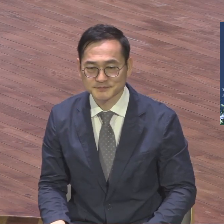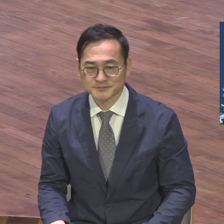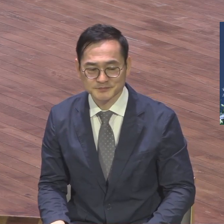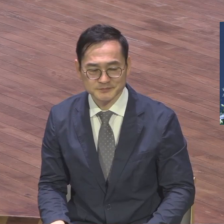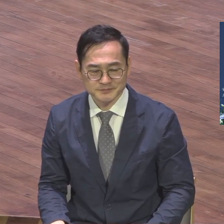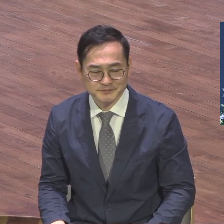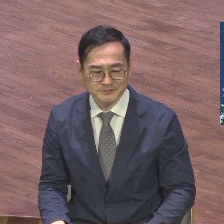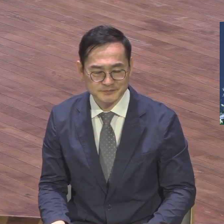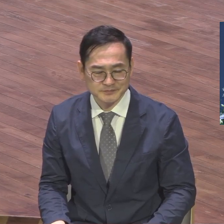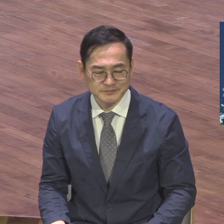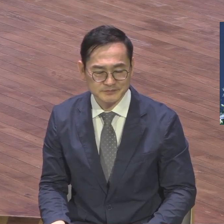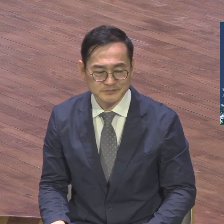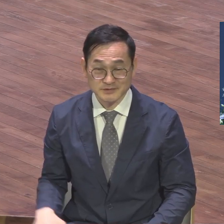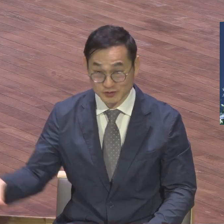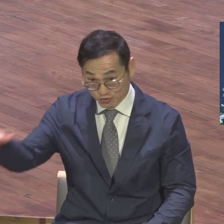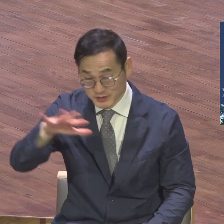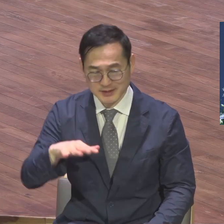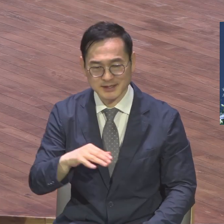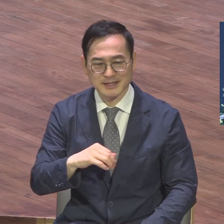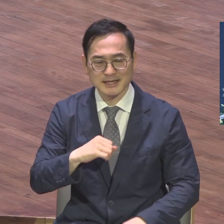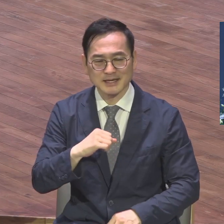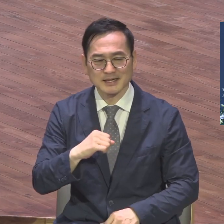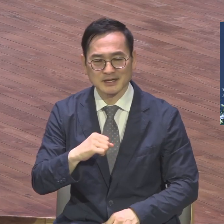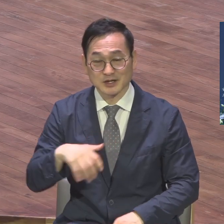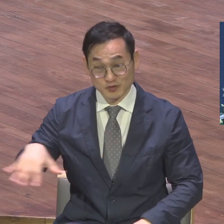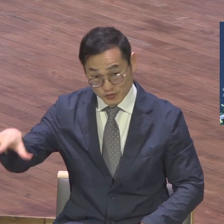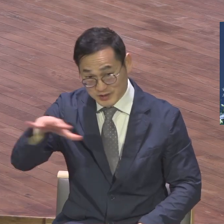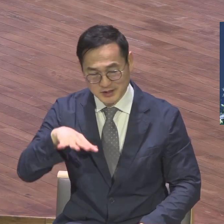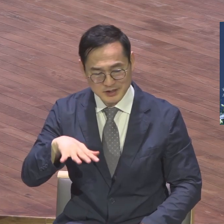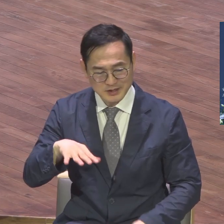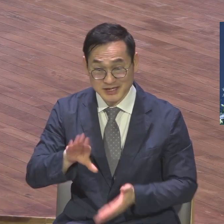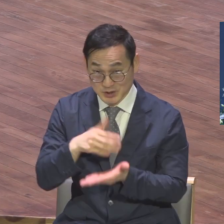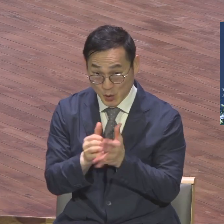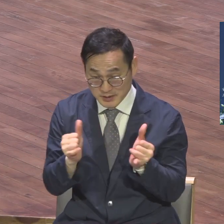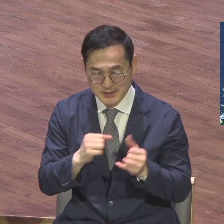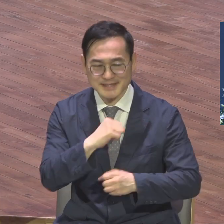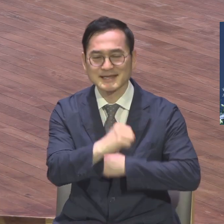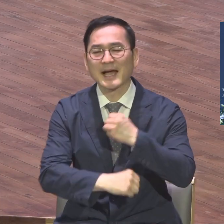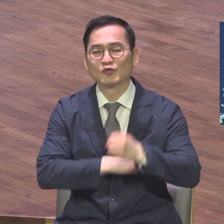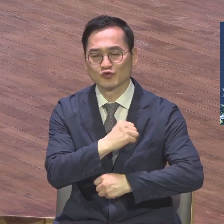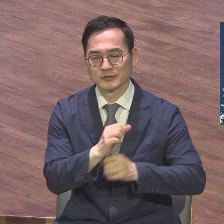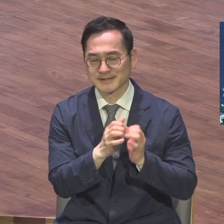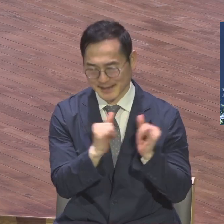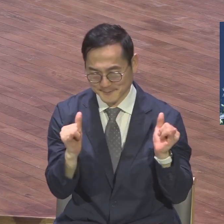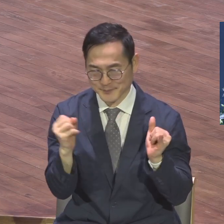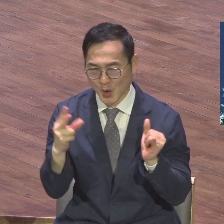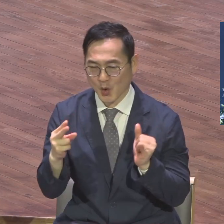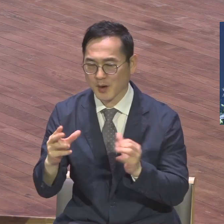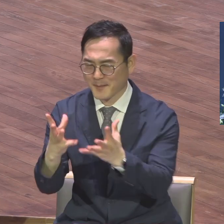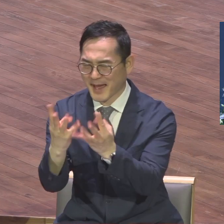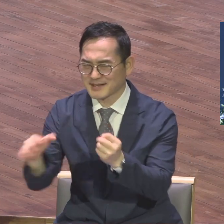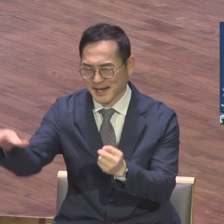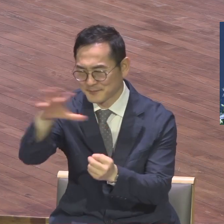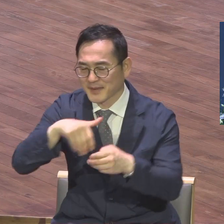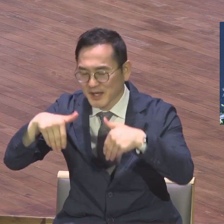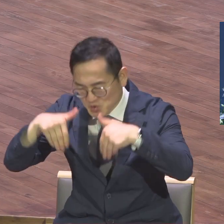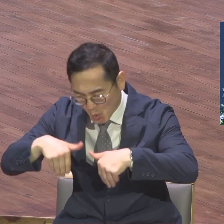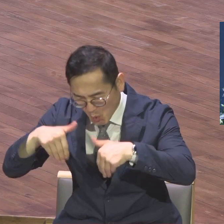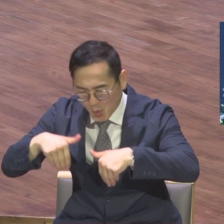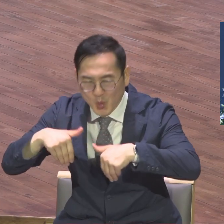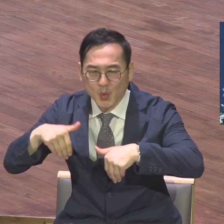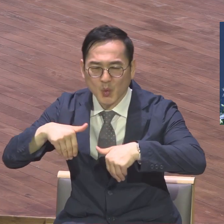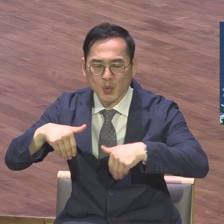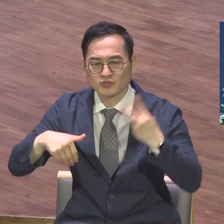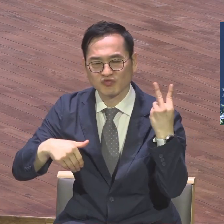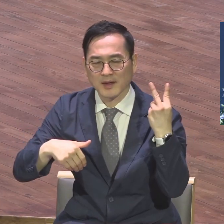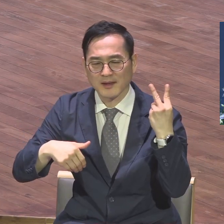자유인인 동시에 만민의 종이다 그랬어요. 자유인이지만은 만민의 종이 되어야 된다.